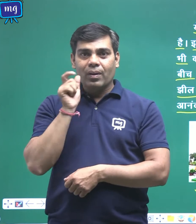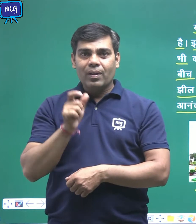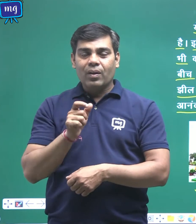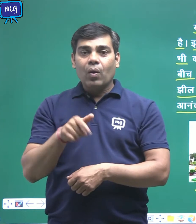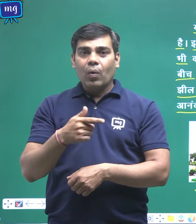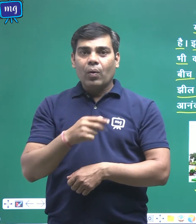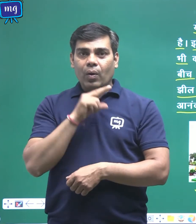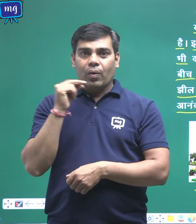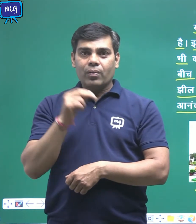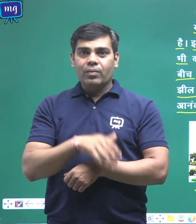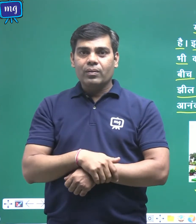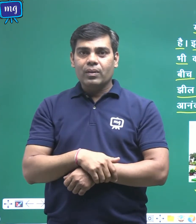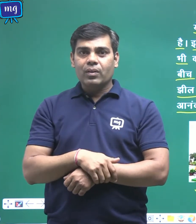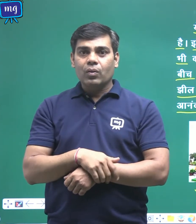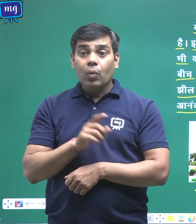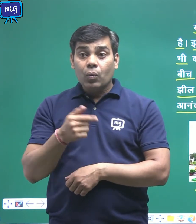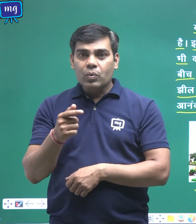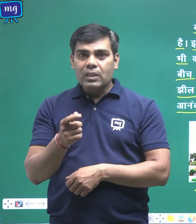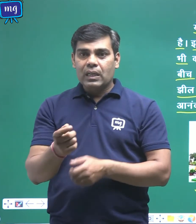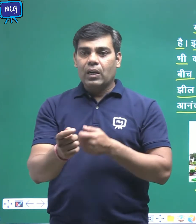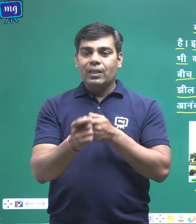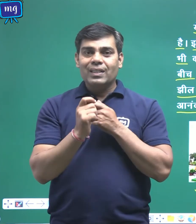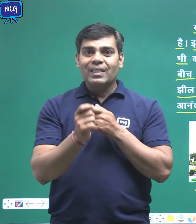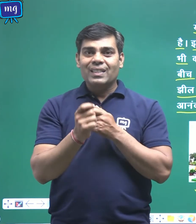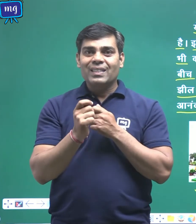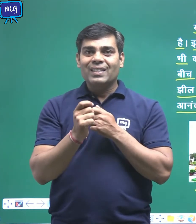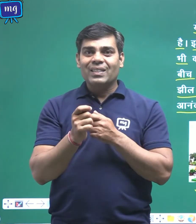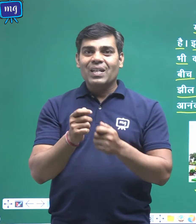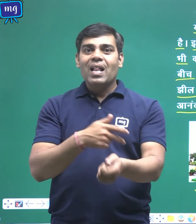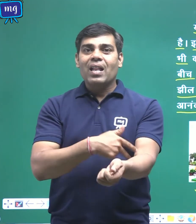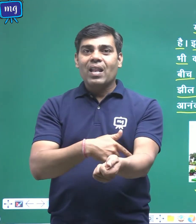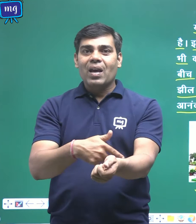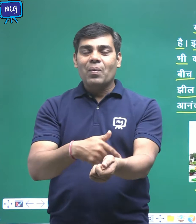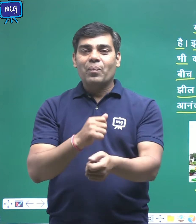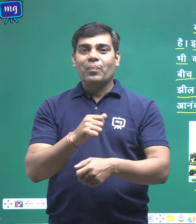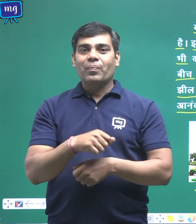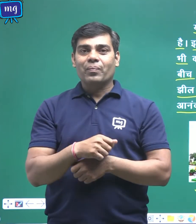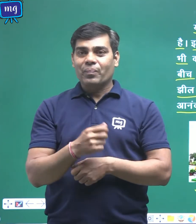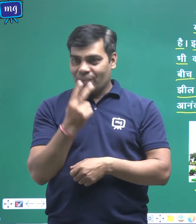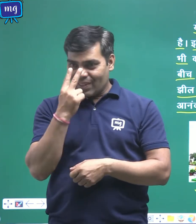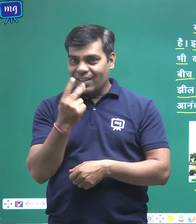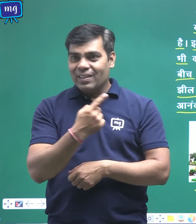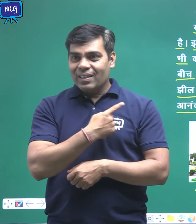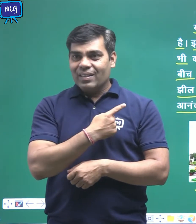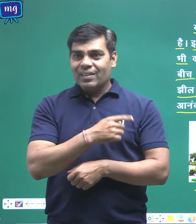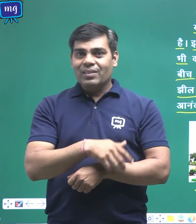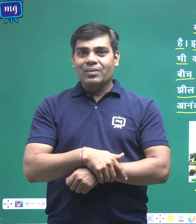और उसका घोड़ा चेतक दिखाई दे रहे